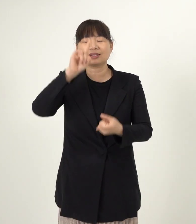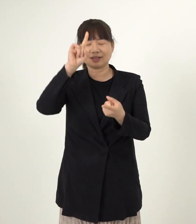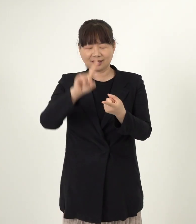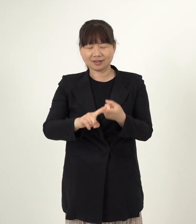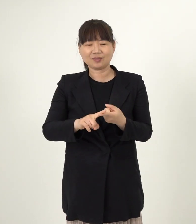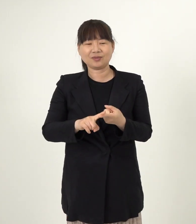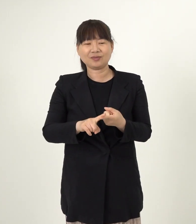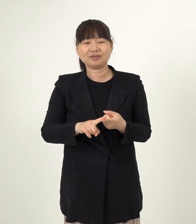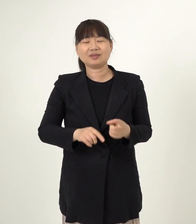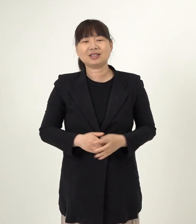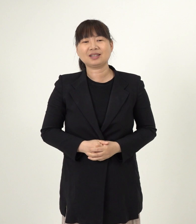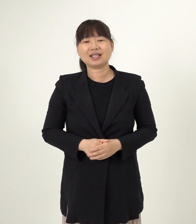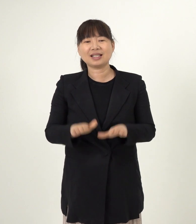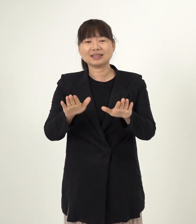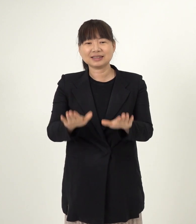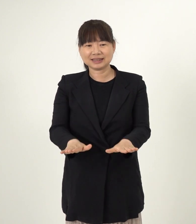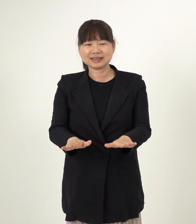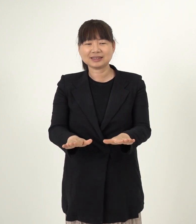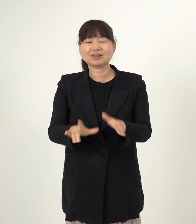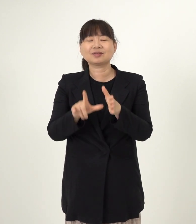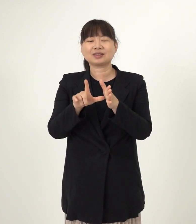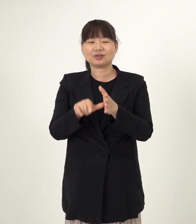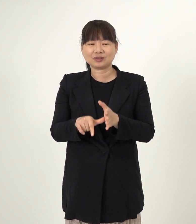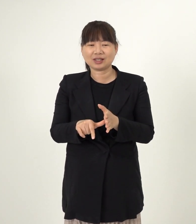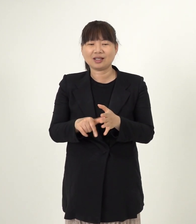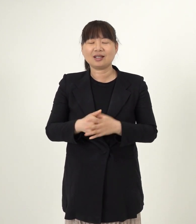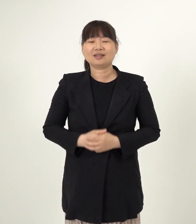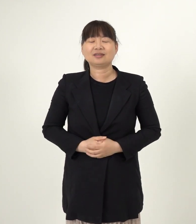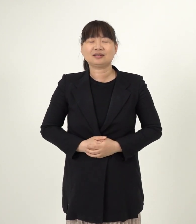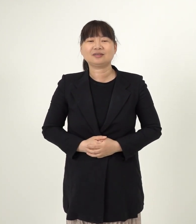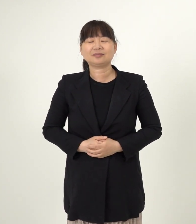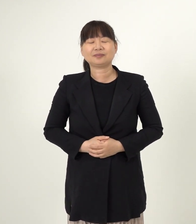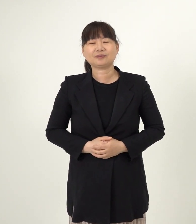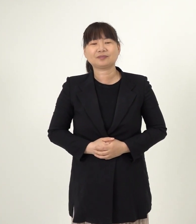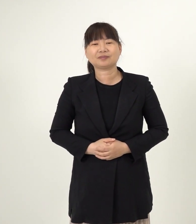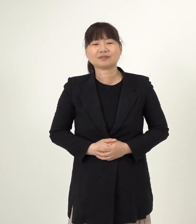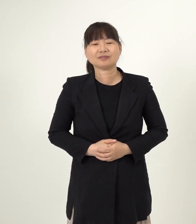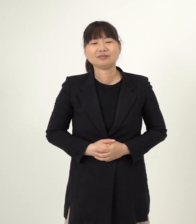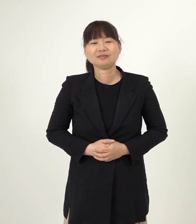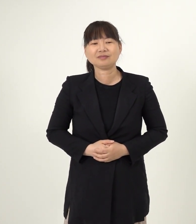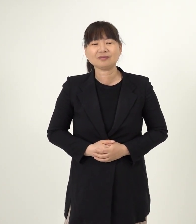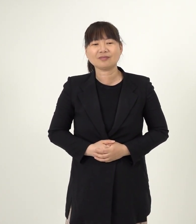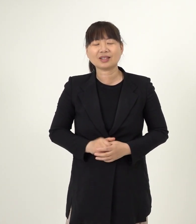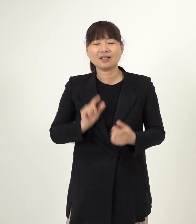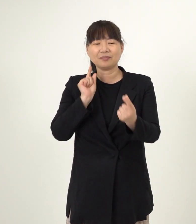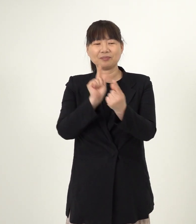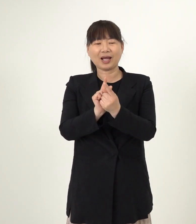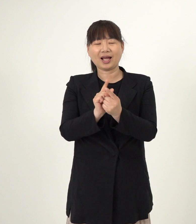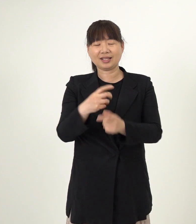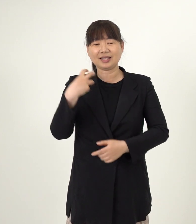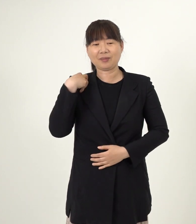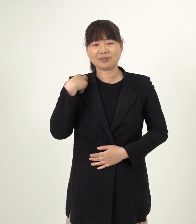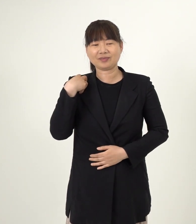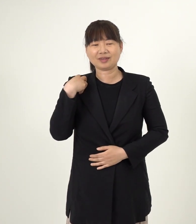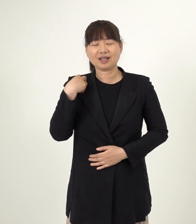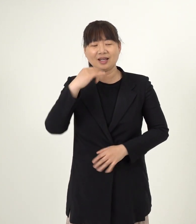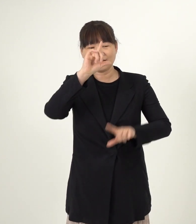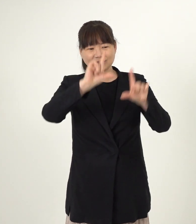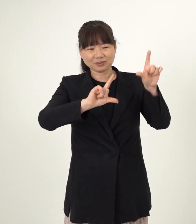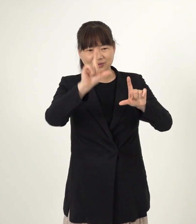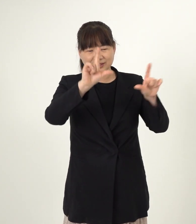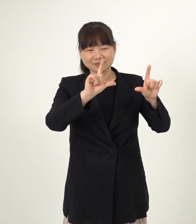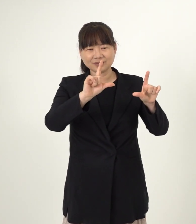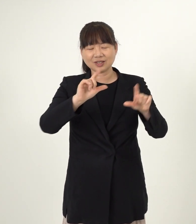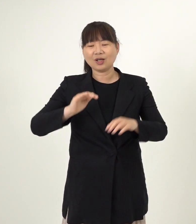그대로 지금 바로 이 순간, 그것이 우리 그리스도인들이 이 땅에서